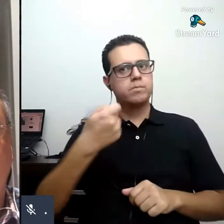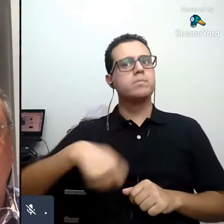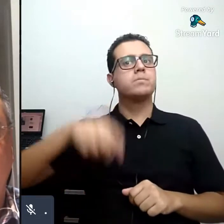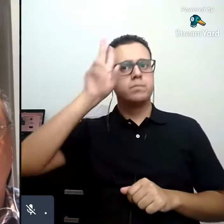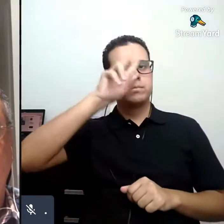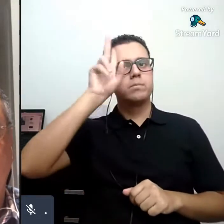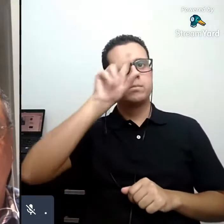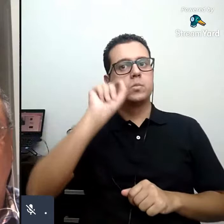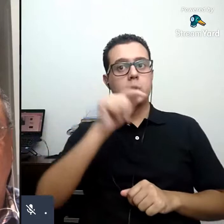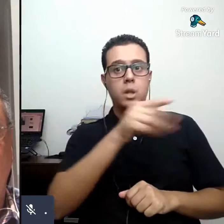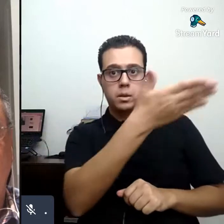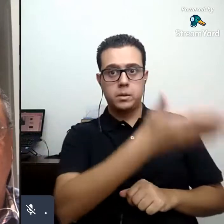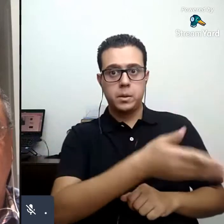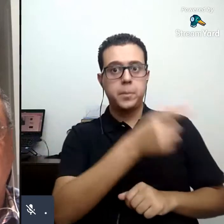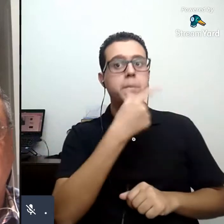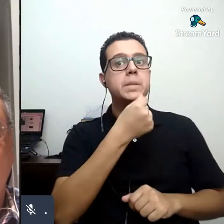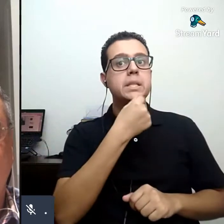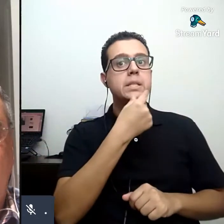menino foi